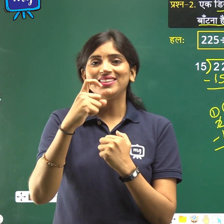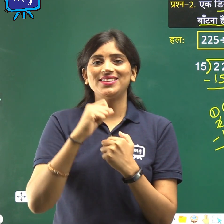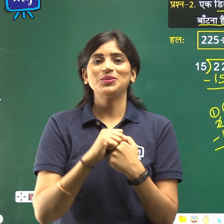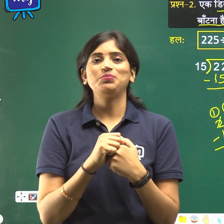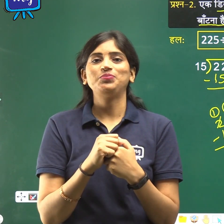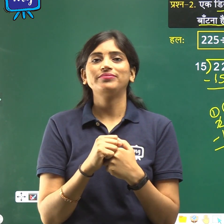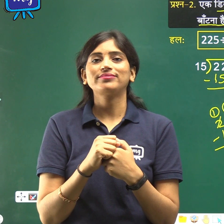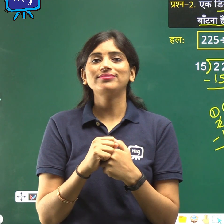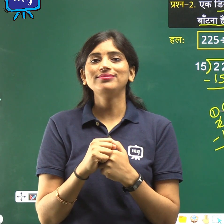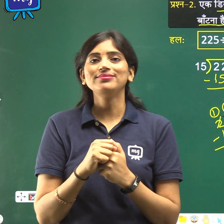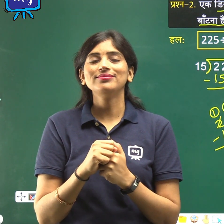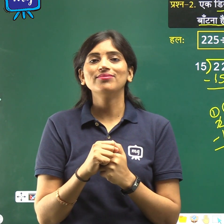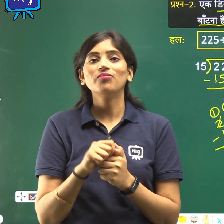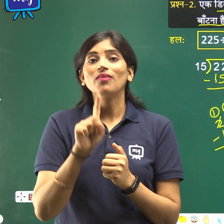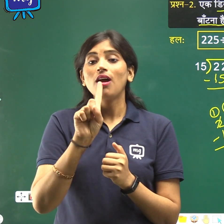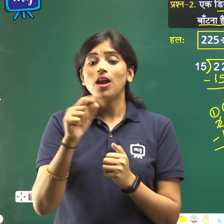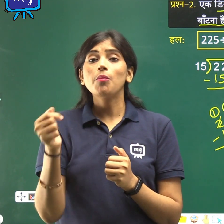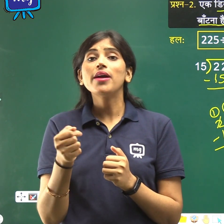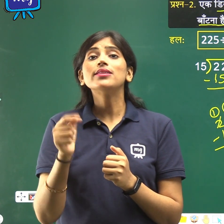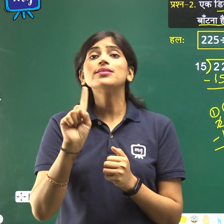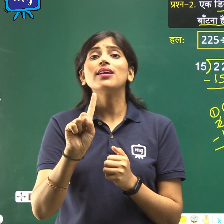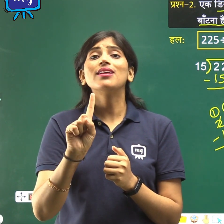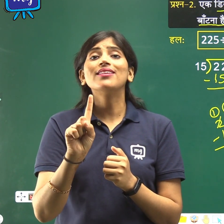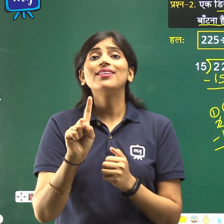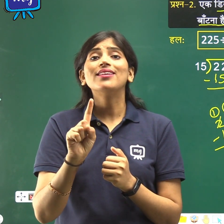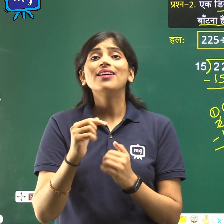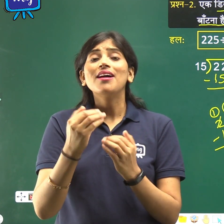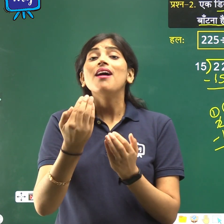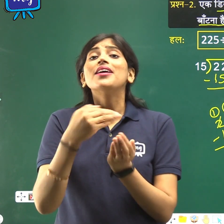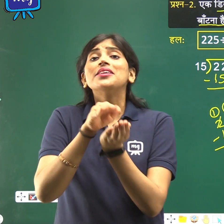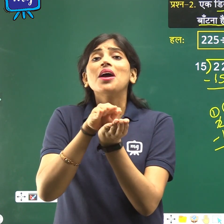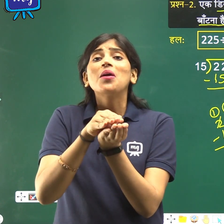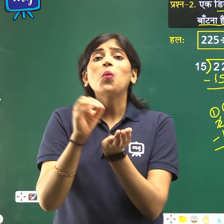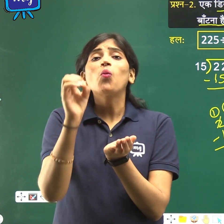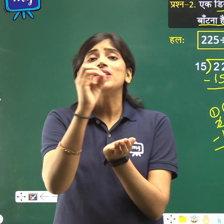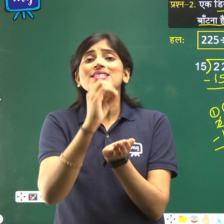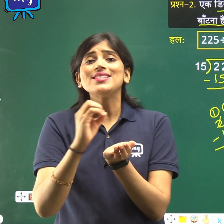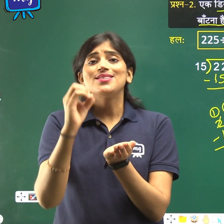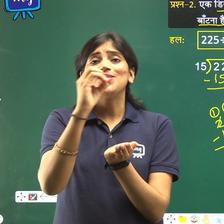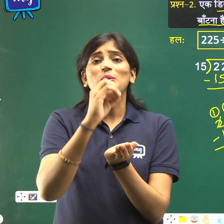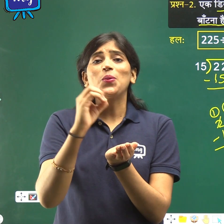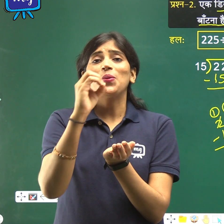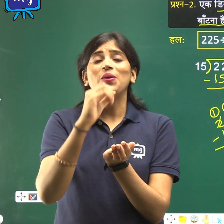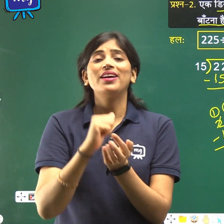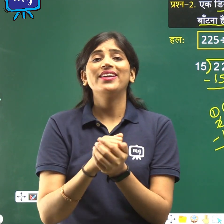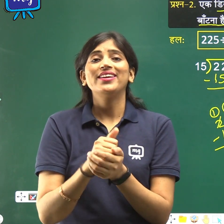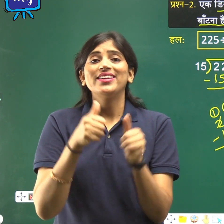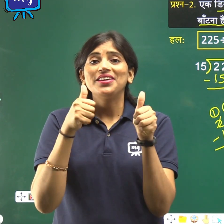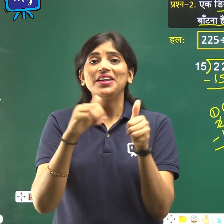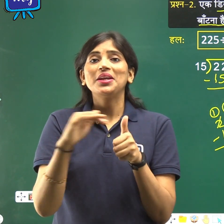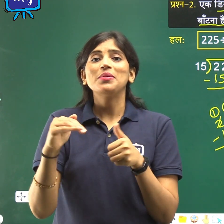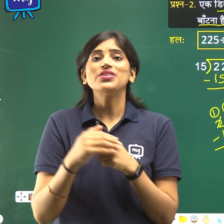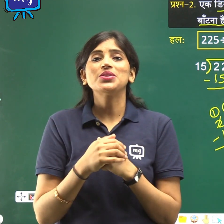7। 1 में से 1 गया तो क्या बचा? 0। ठीक है